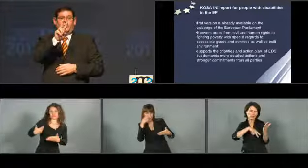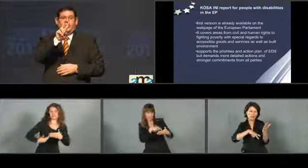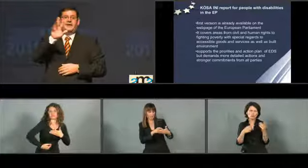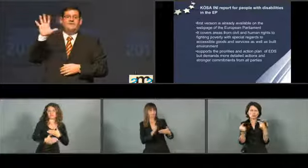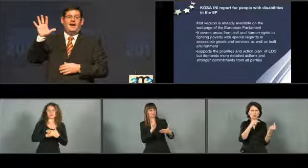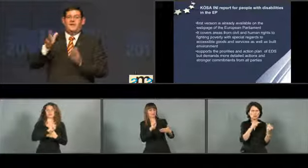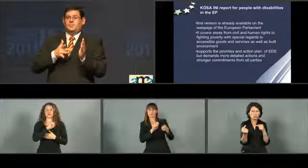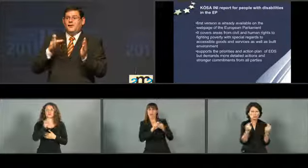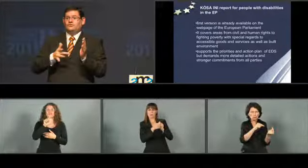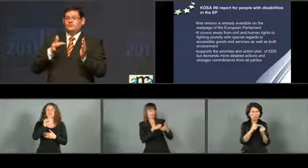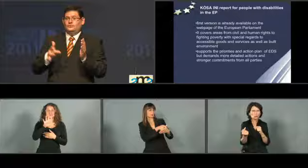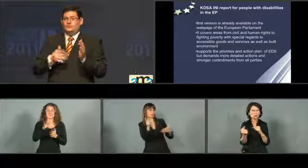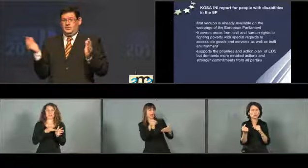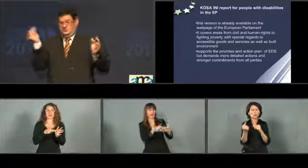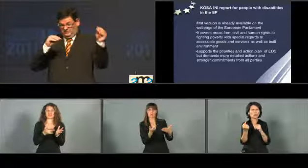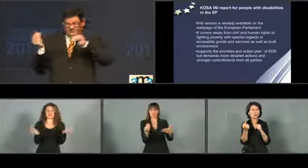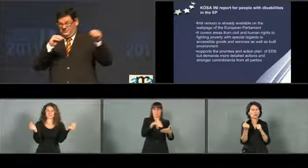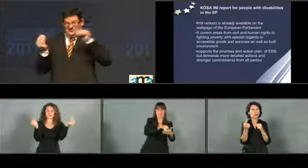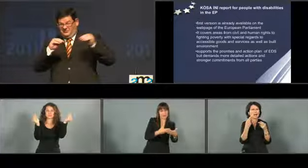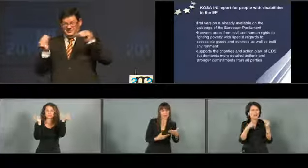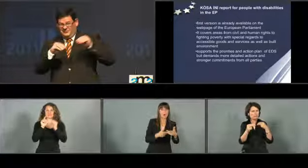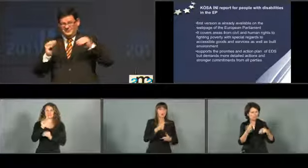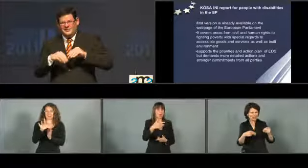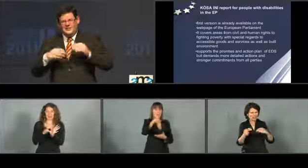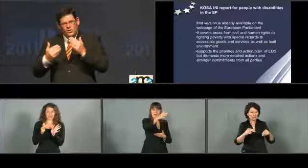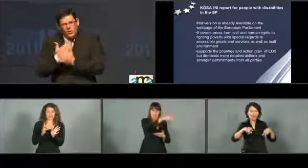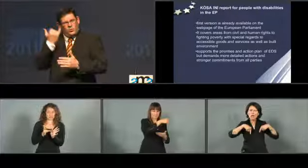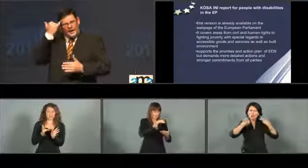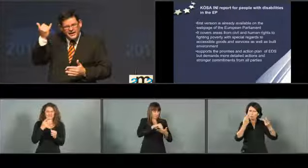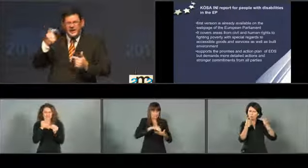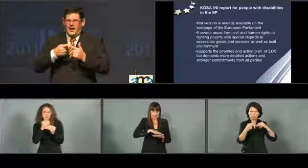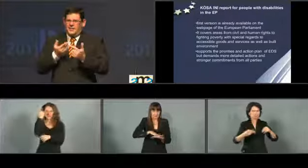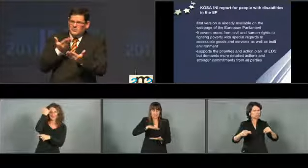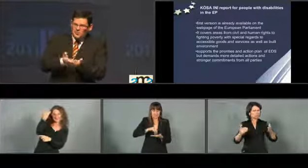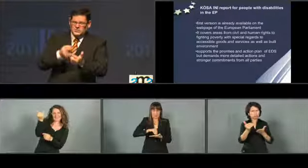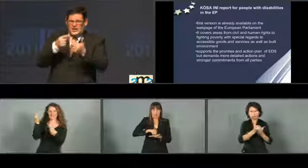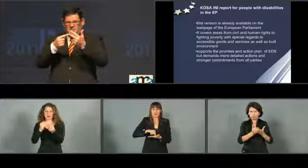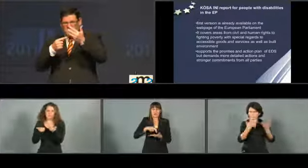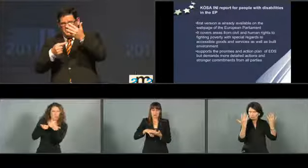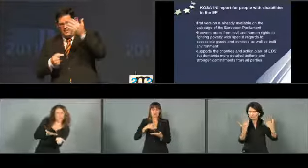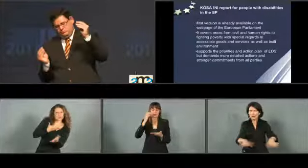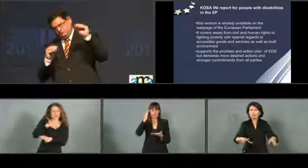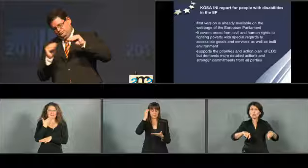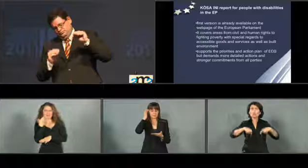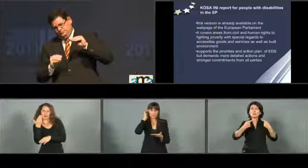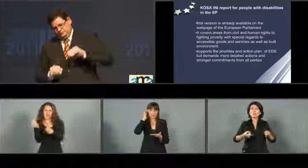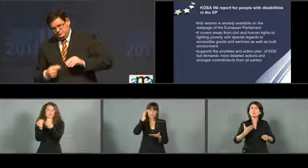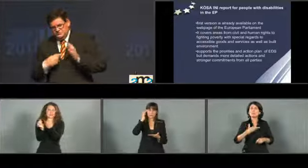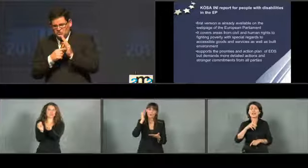remarques sont répertoriées, il y a 25 000 pages de remarques. 25